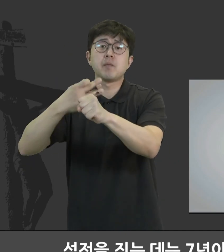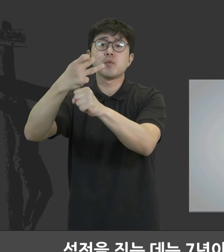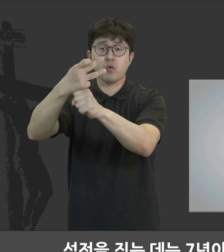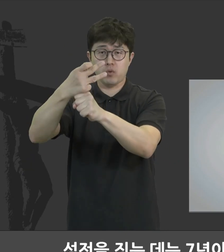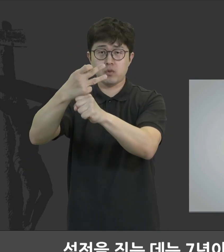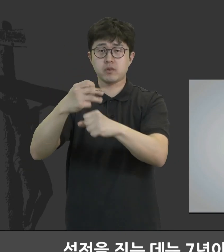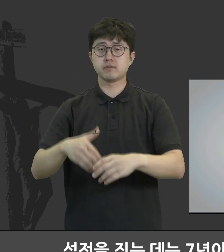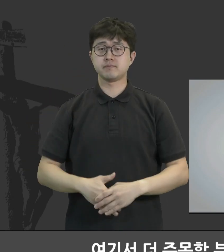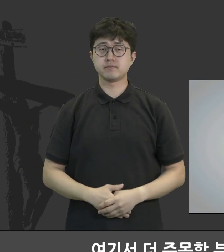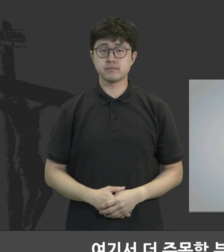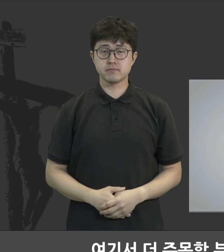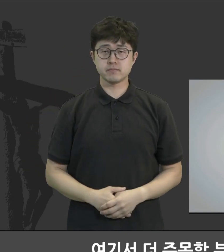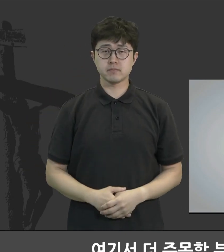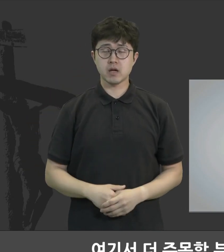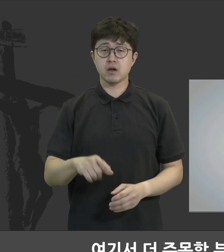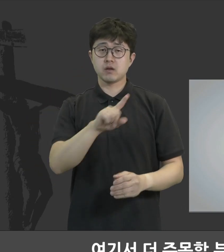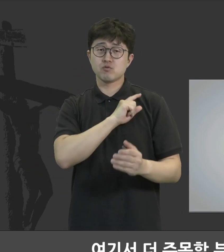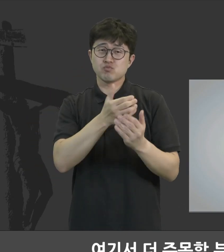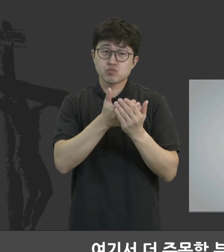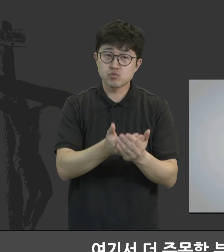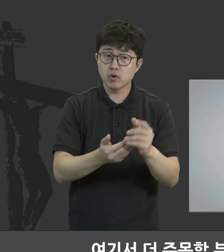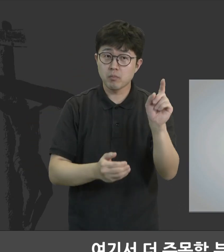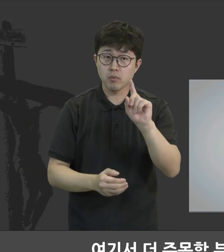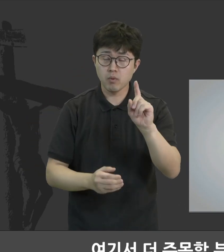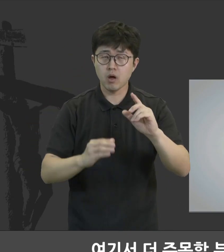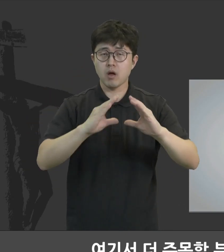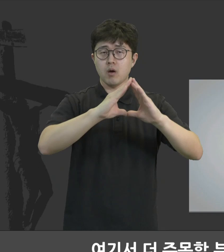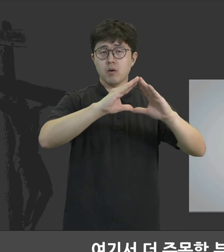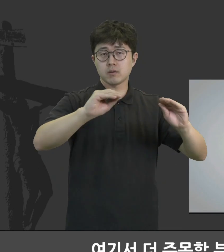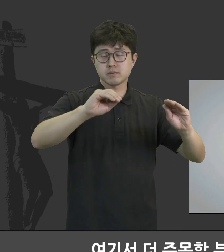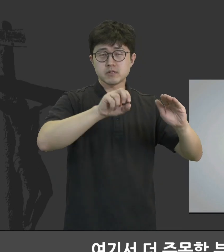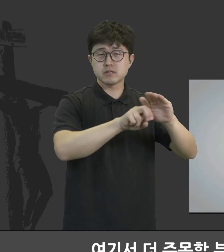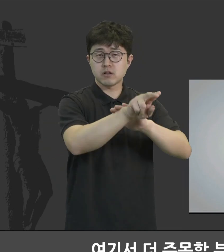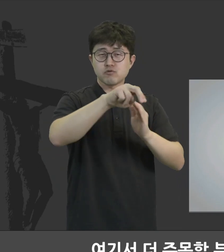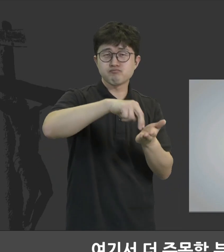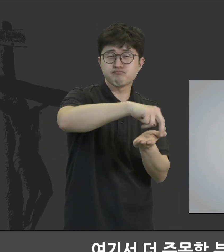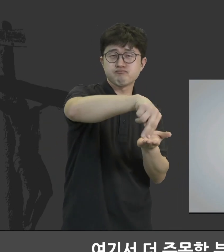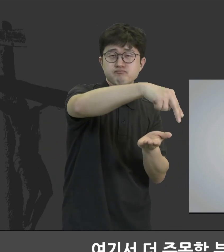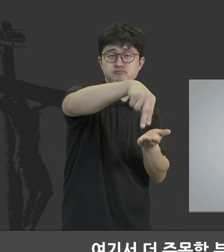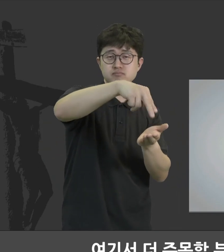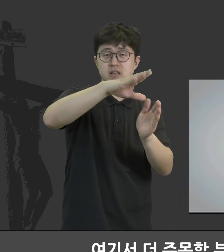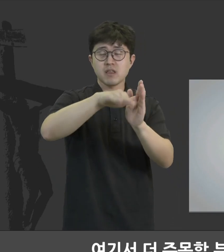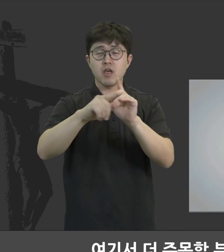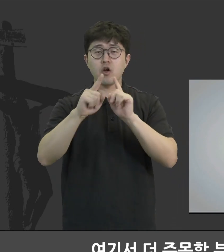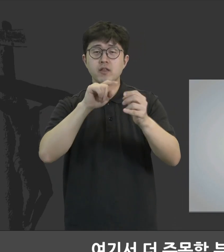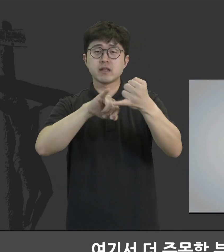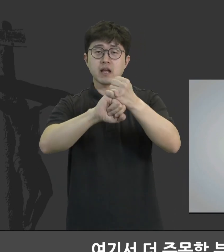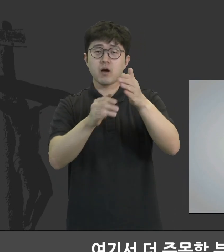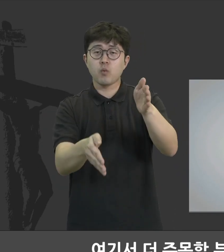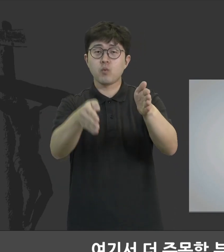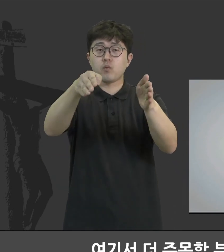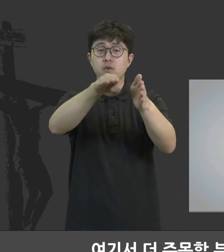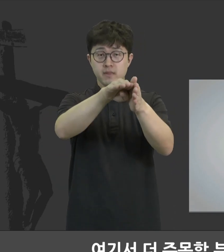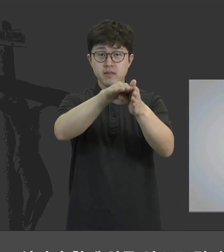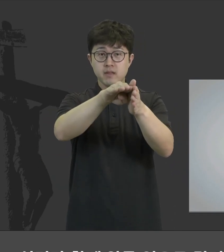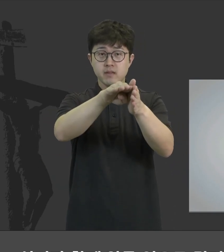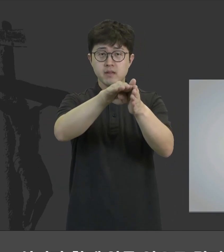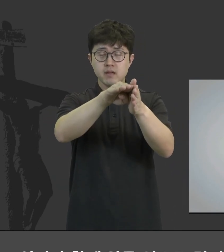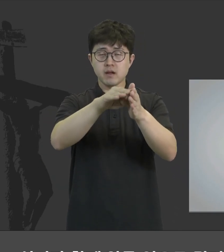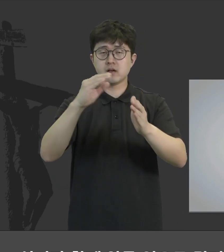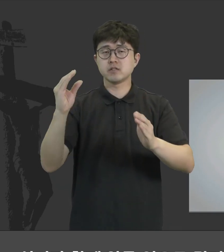13년이 걸렸죠. 여기서 더 주목할 부분은 광야에서 이스라엘 공동체의 중심에 자리하던